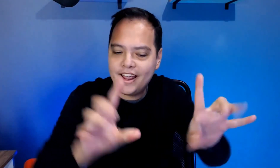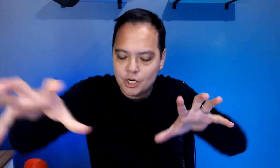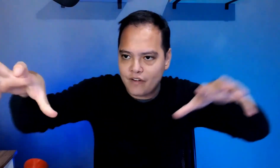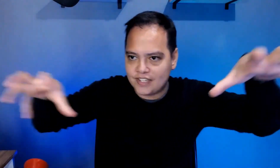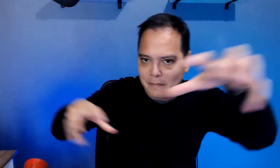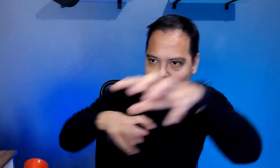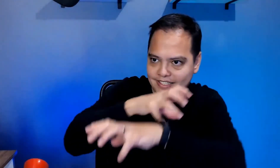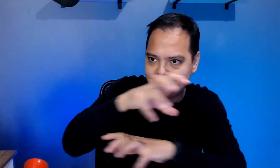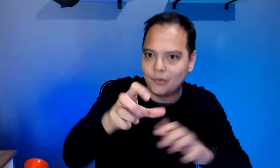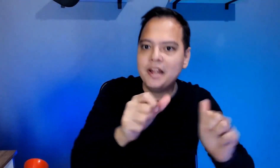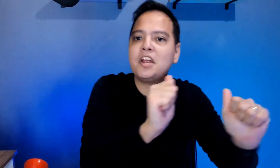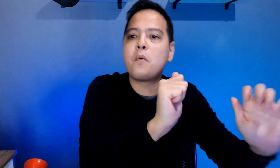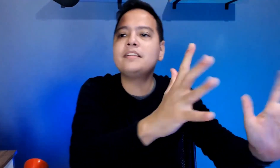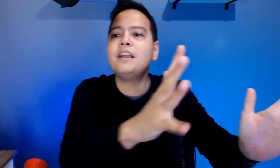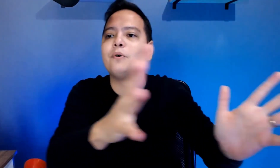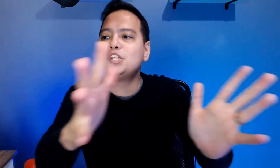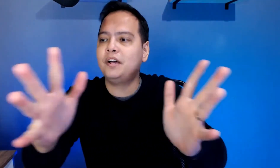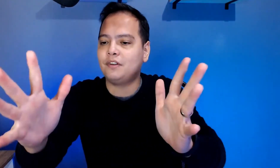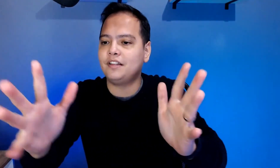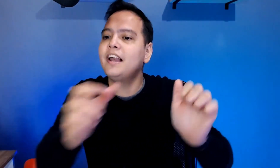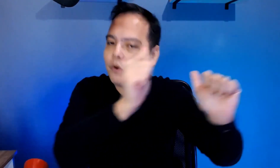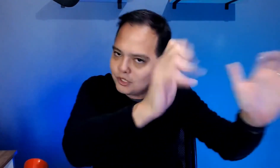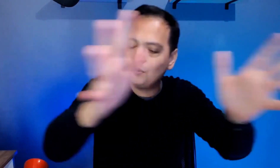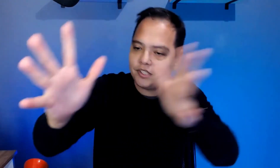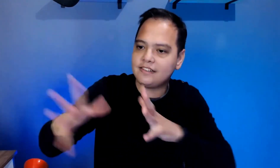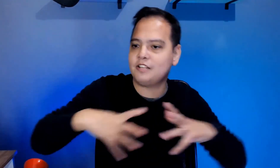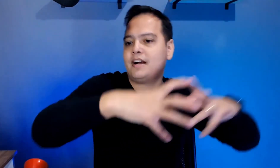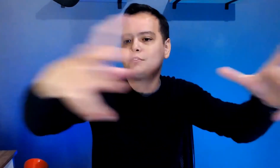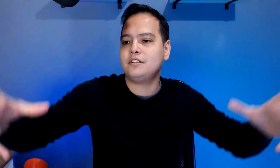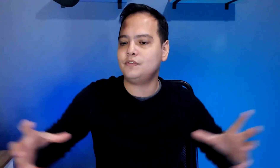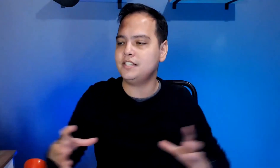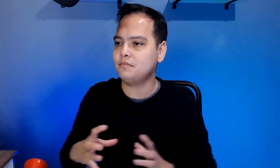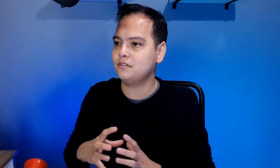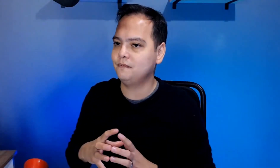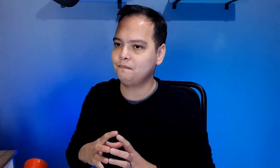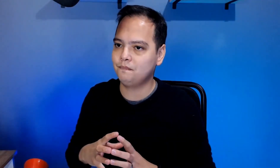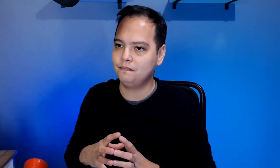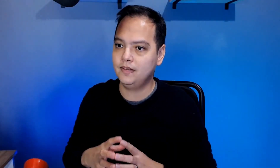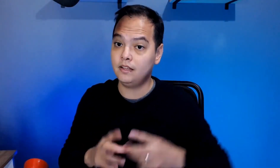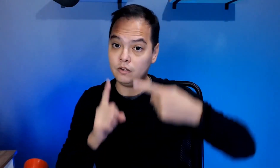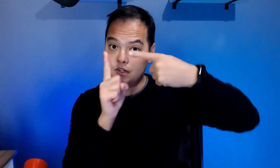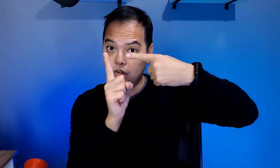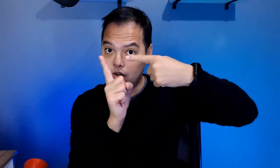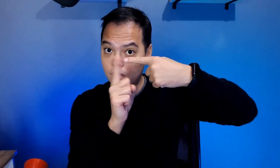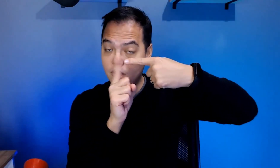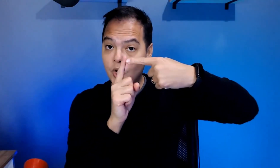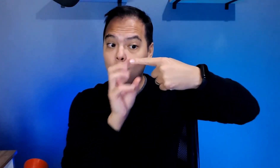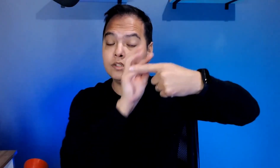fazendo a marcação e quando ele continua a história dele, ele continua utilizando as marcações que nós fizemos. Então, olha só. Quanta coisa